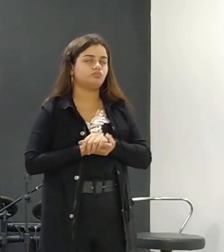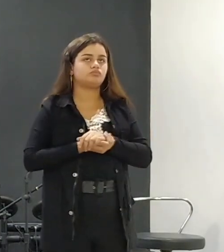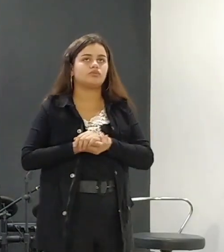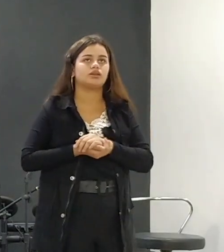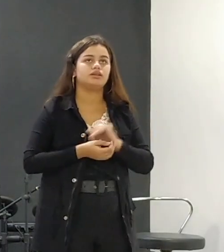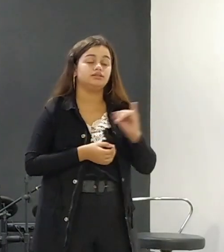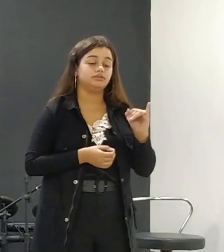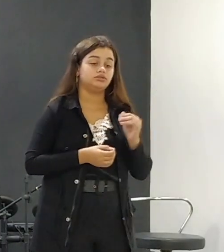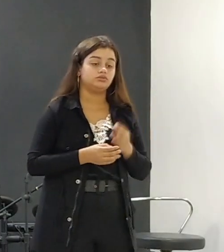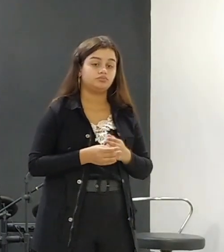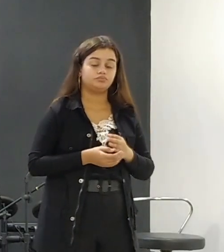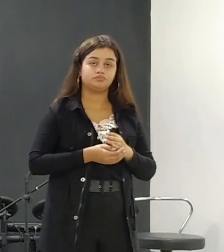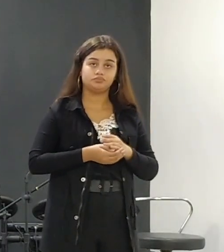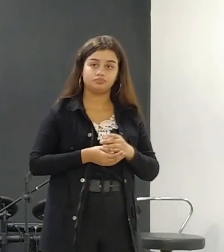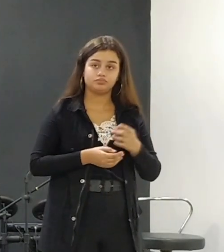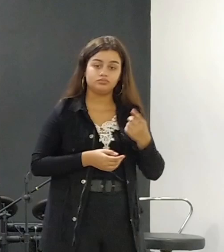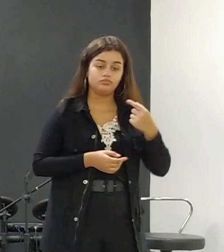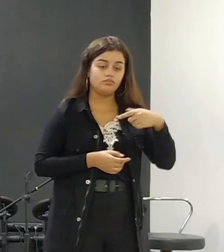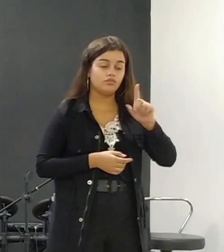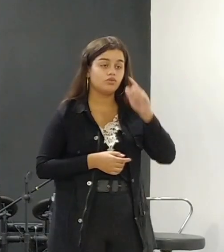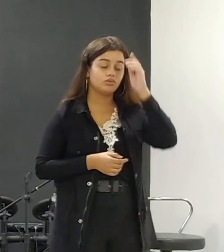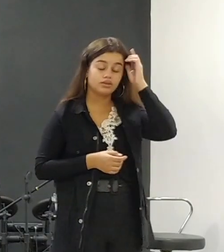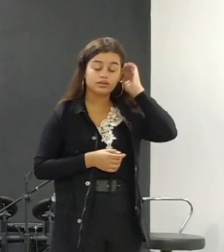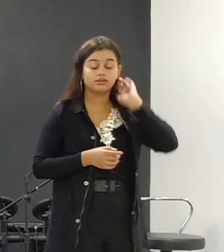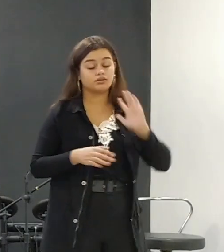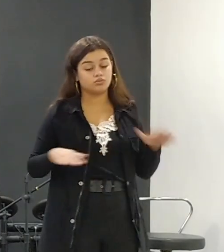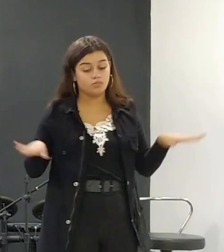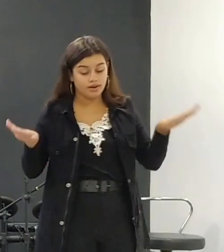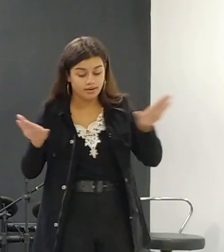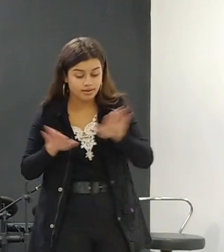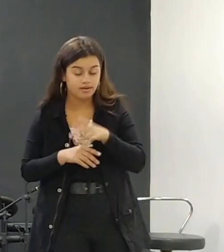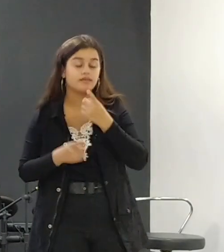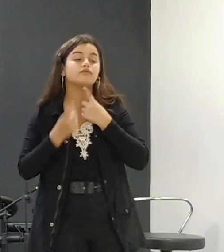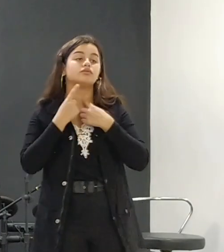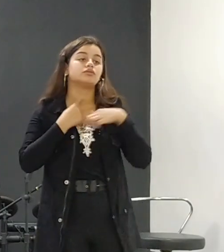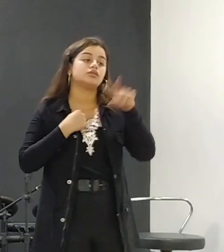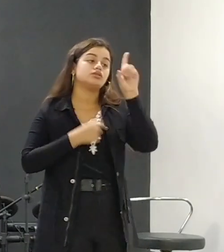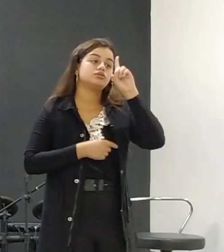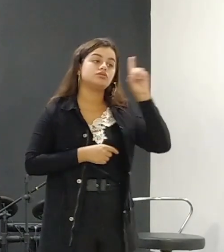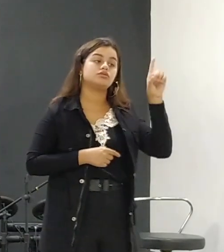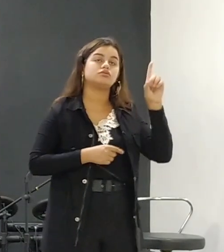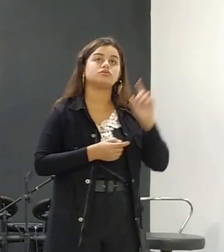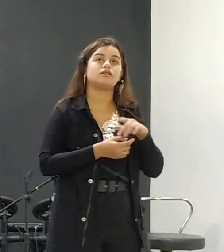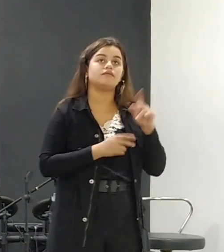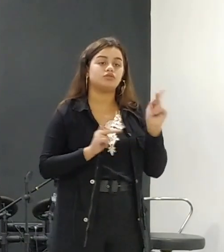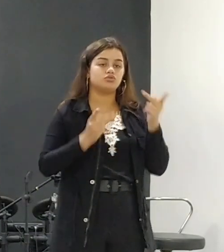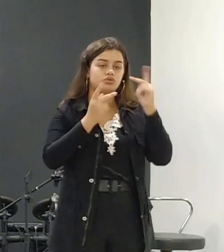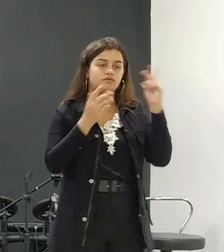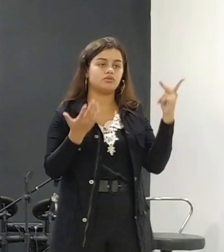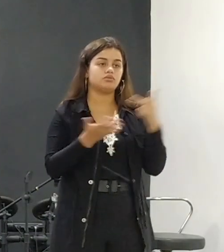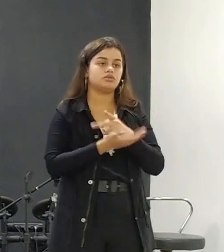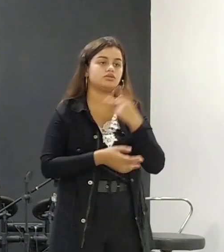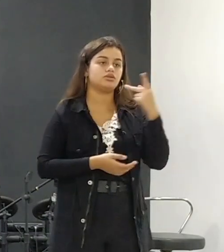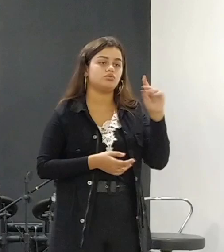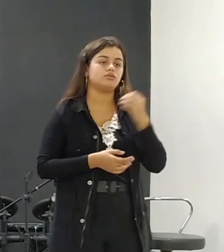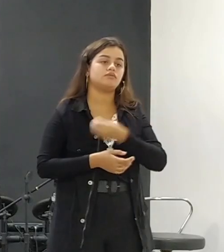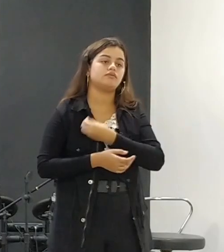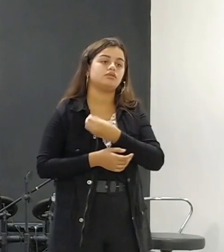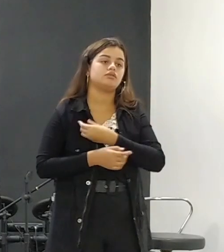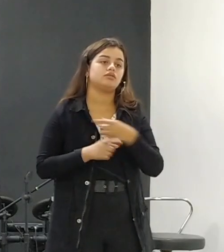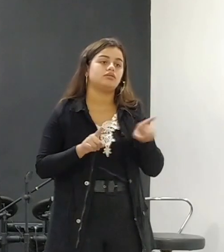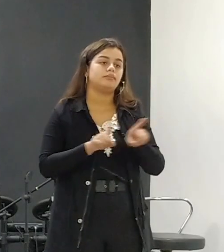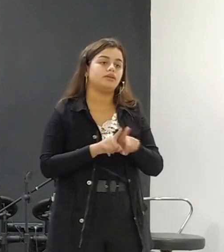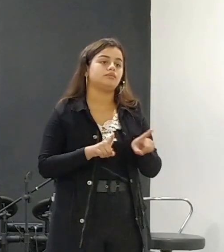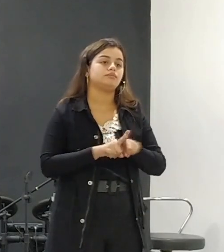você for em frente e se submeter à vontade do Pai, a vitória também vai chegar na tua vida, no nome de Jesus.